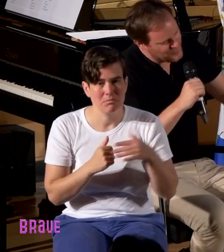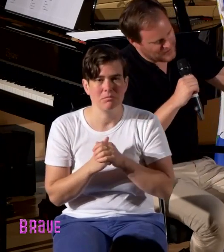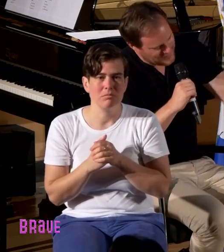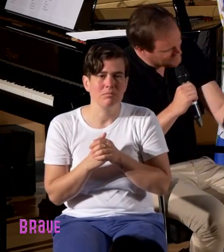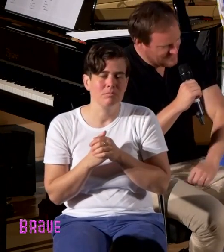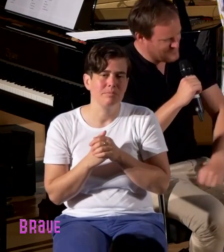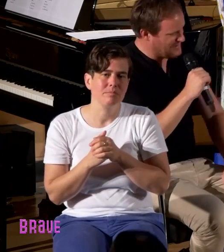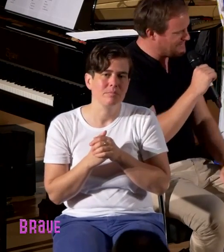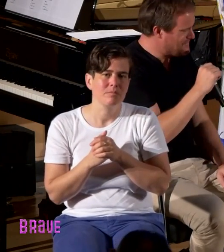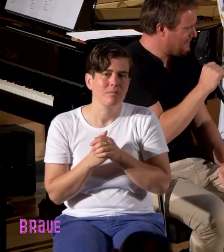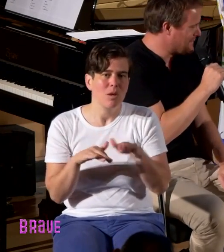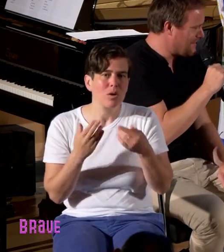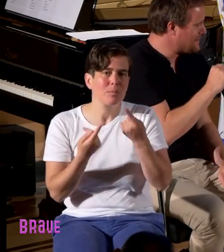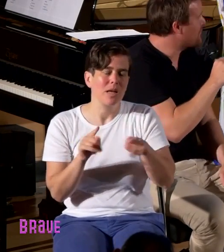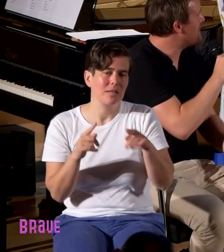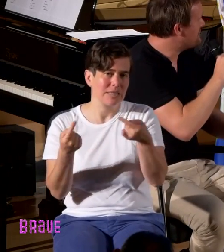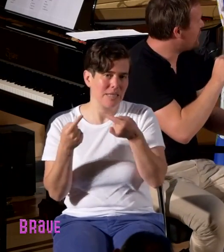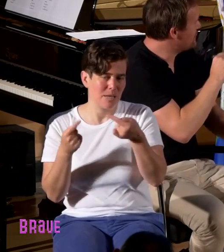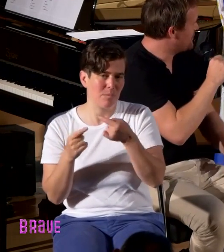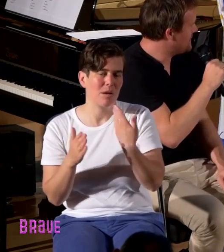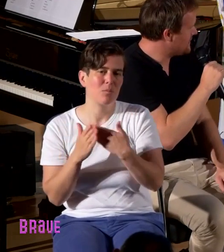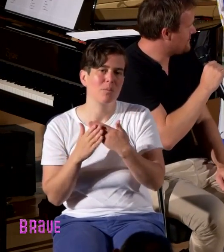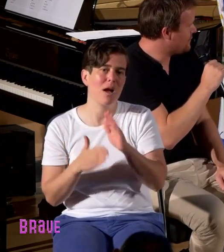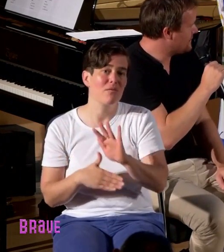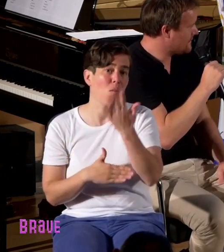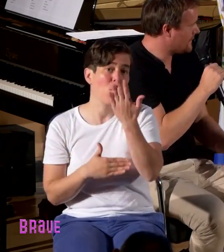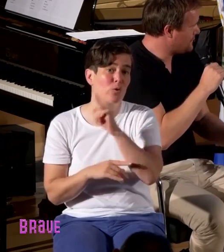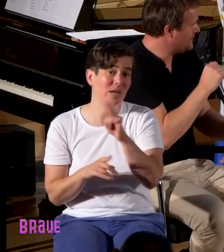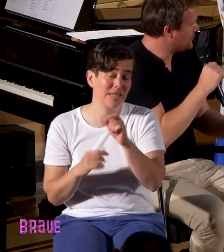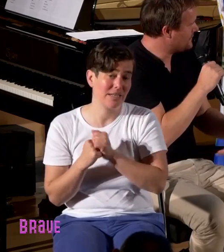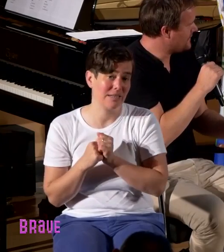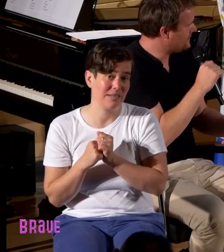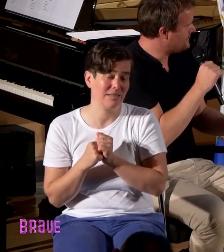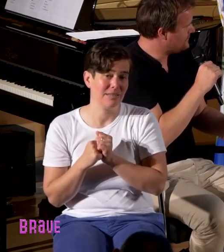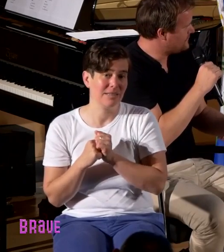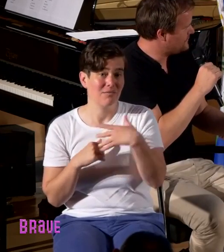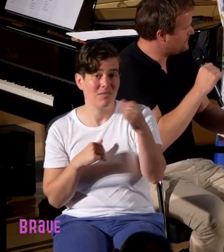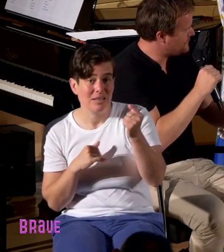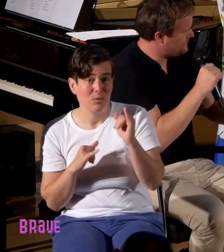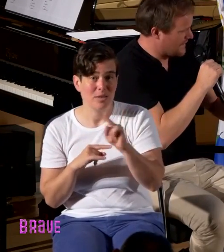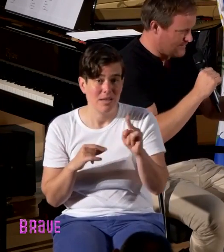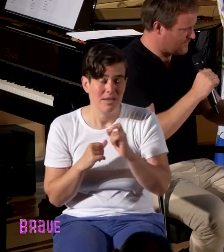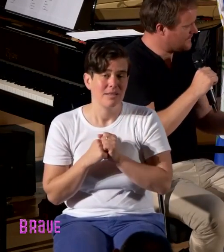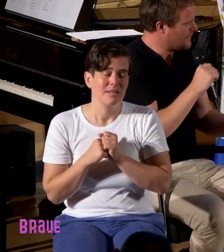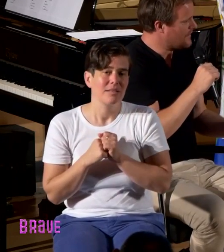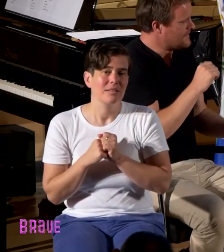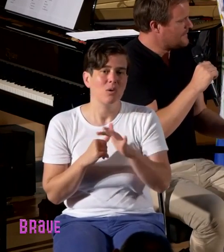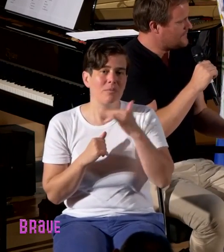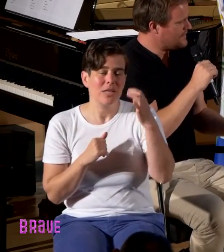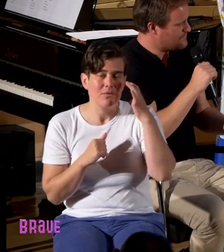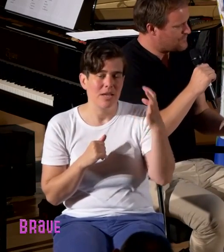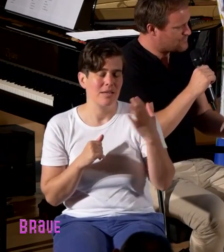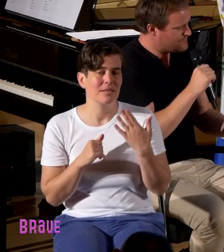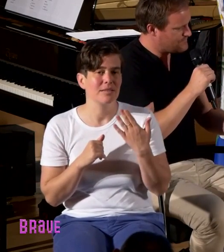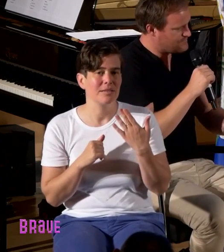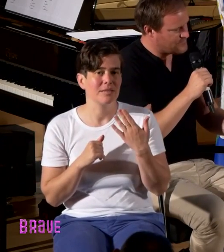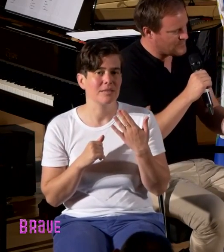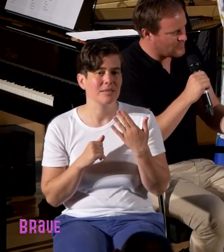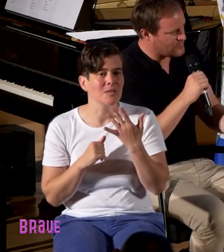dann haben wir noch ganz andere Debatten immer. Das geht dann um Erfolg oder Nicht-Erfolg. Ganz viele unserer Fans sind ja auch sehr